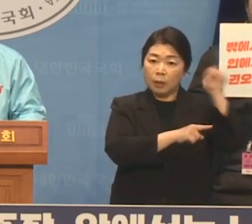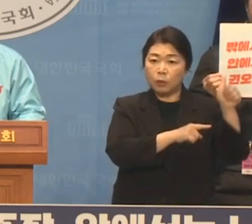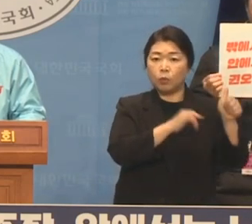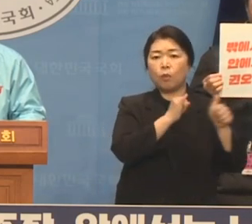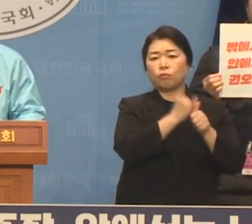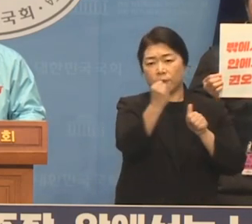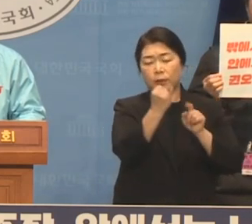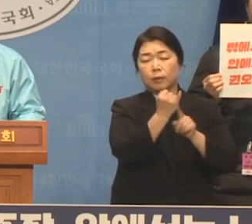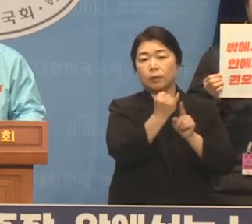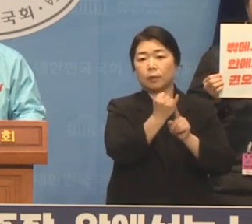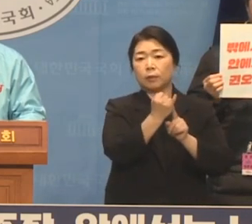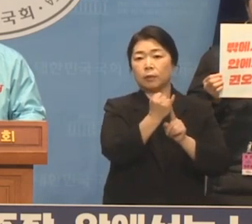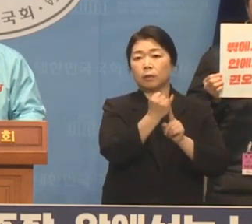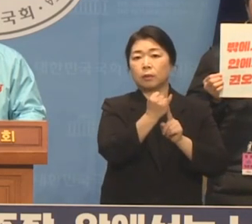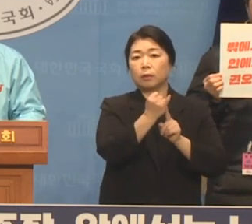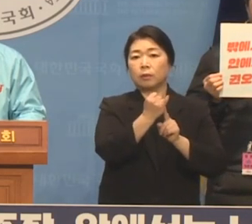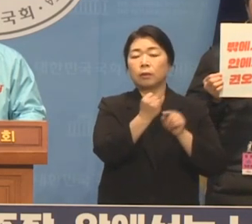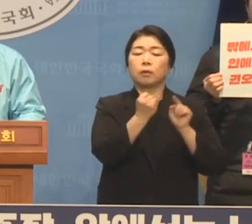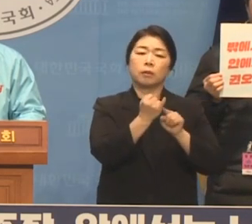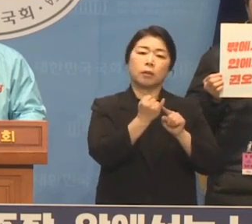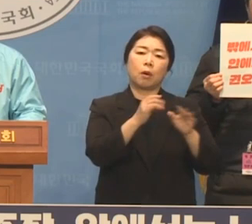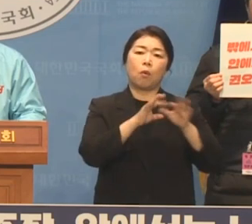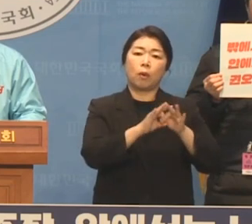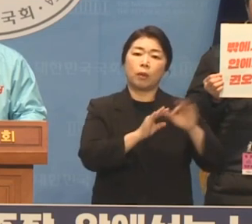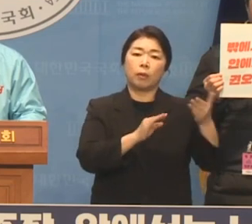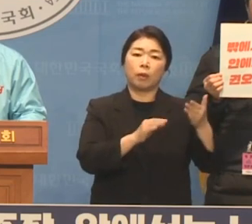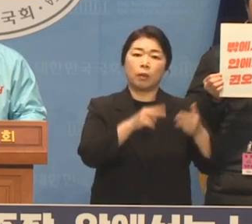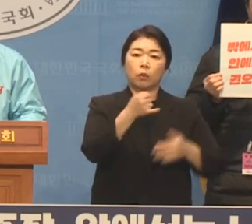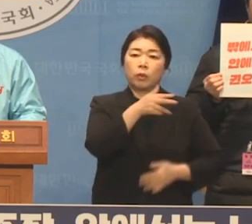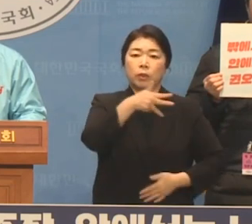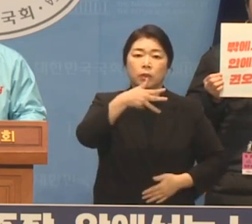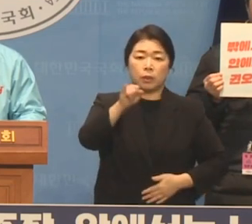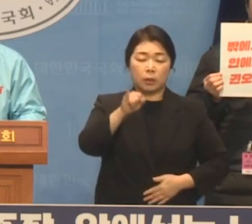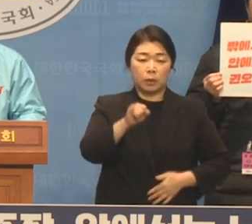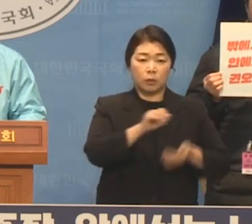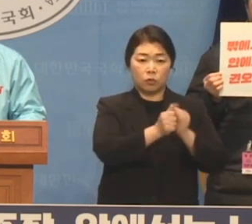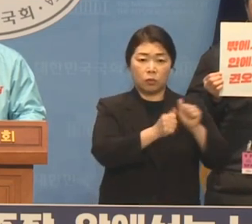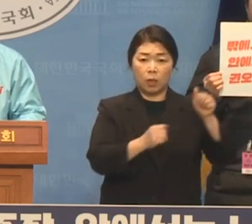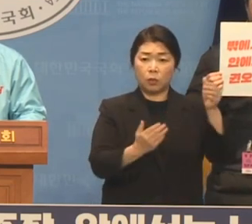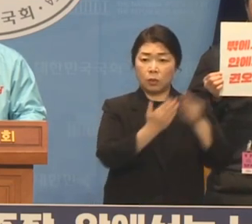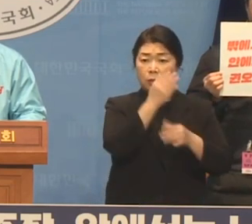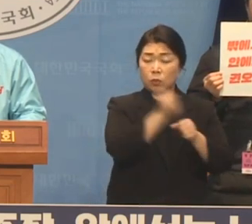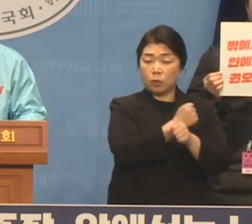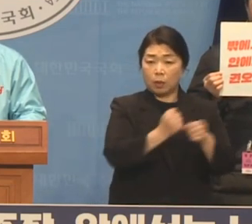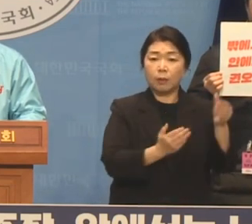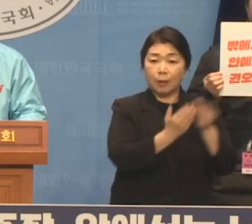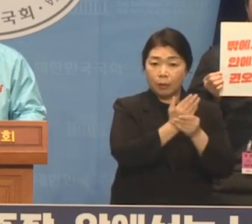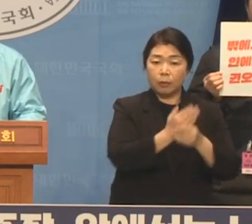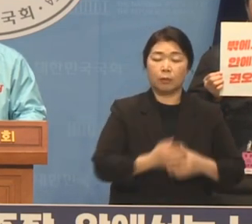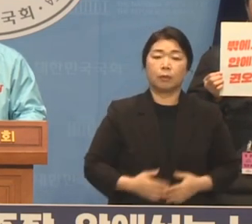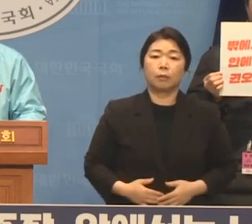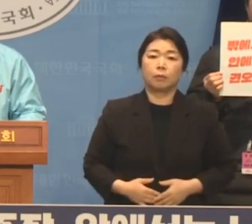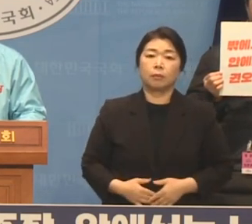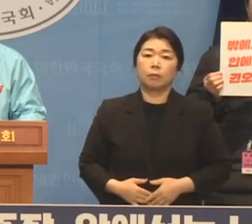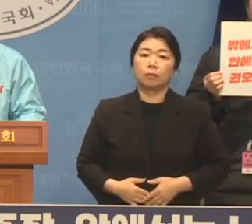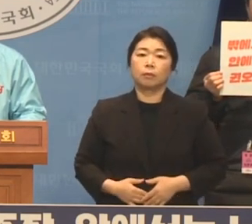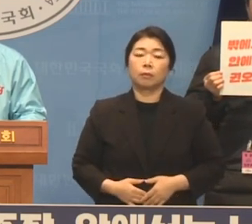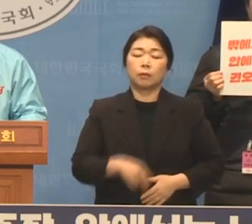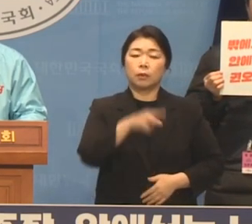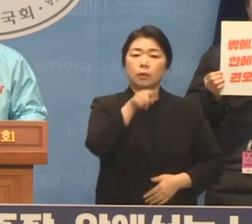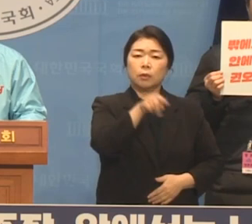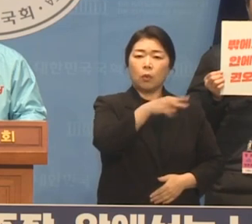부인. 이 여사가 관계된 도이치모터스 주가 조작 사건. 그